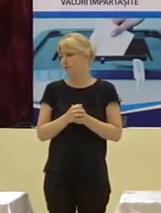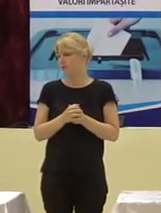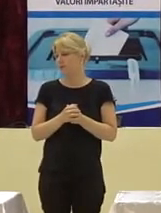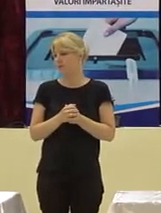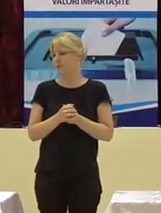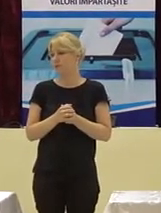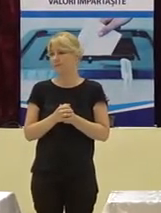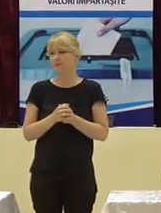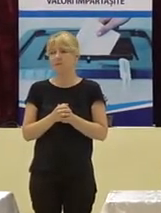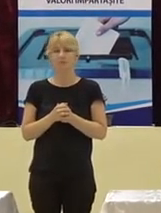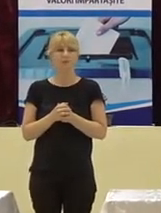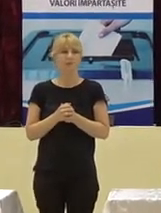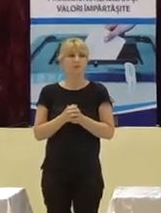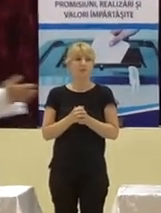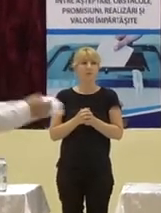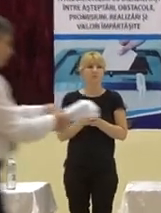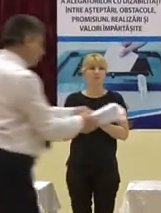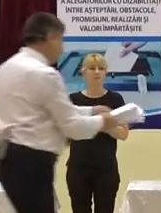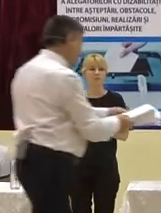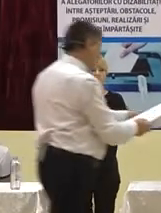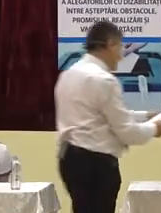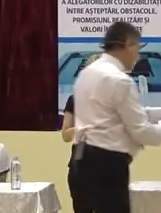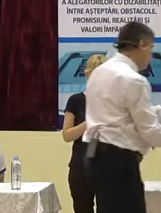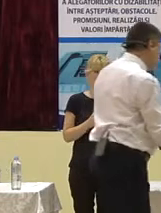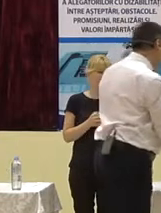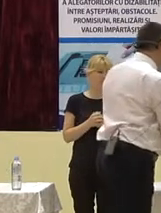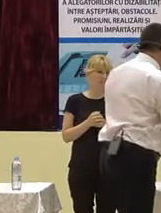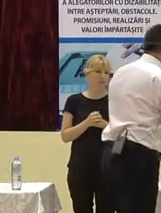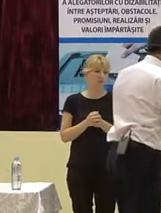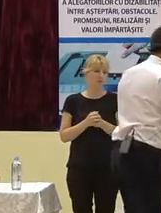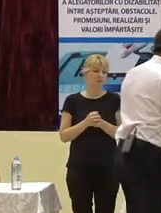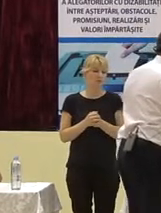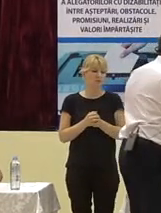Ok. Numărul 2. Am să vă rog să luați masa aici, da?